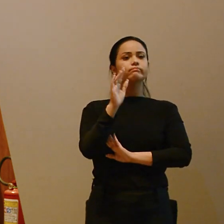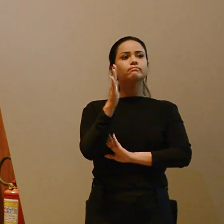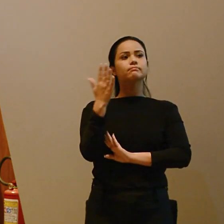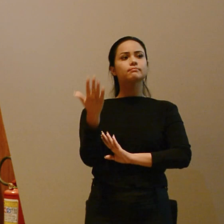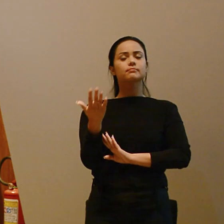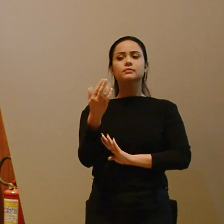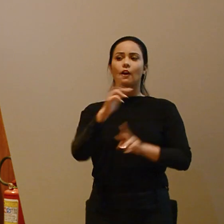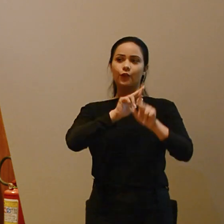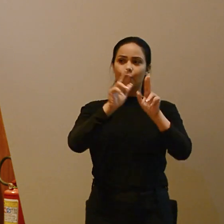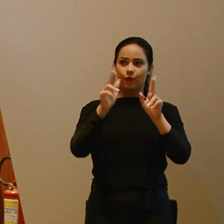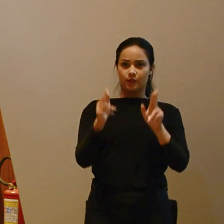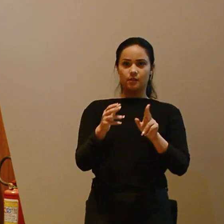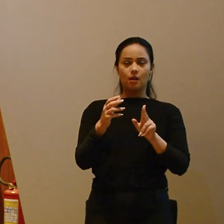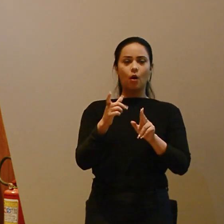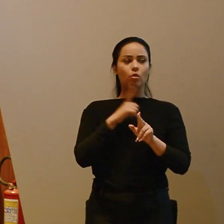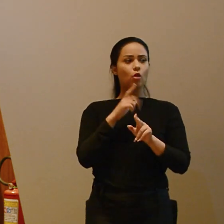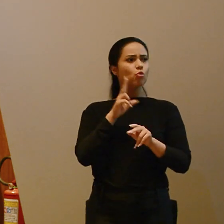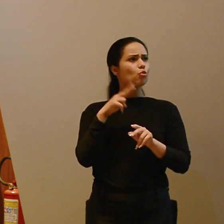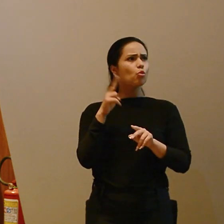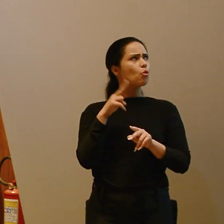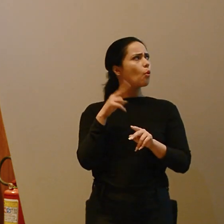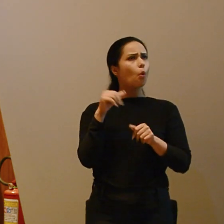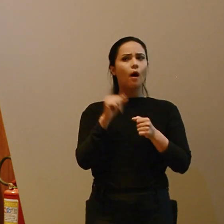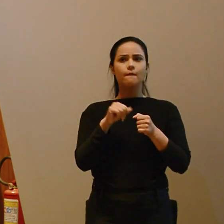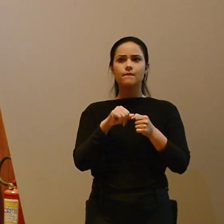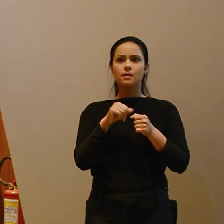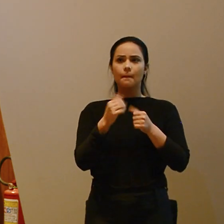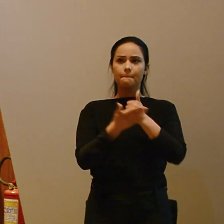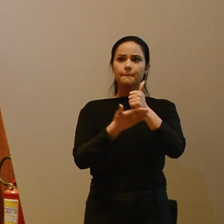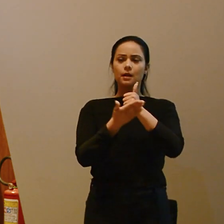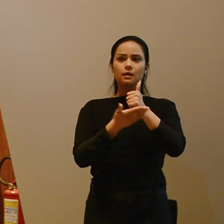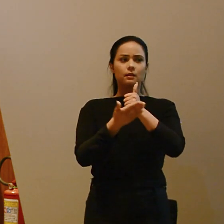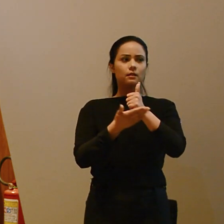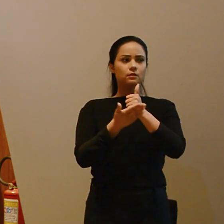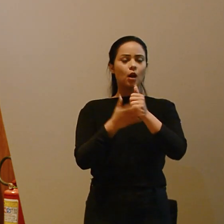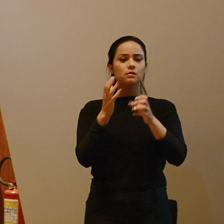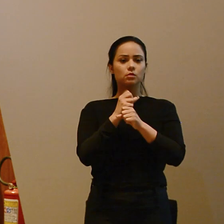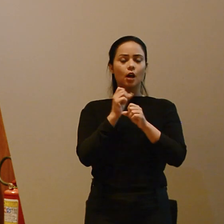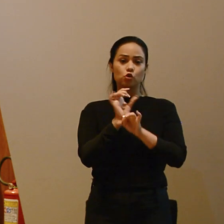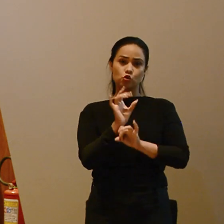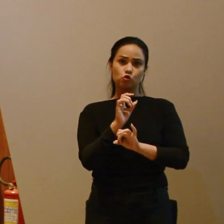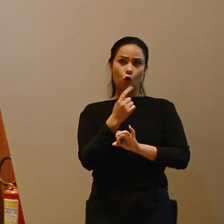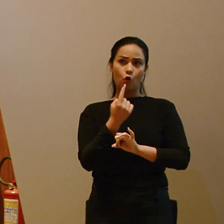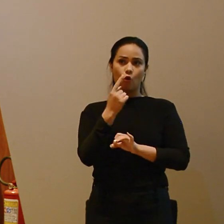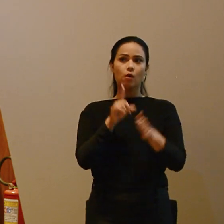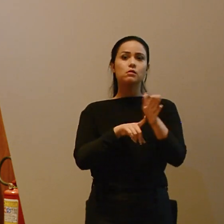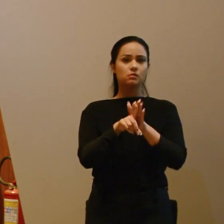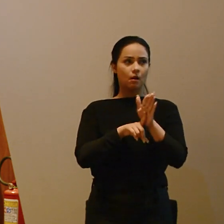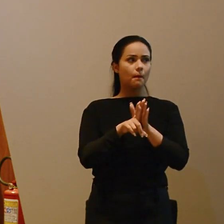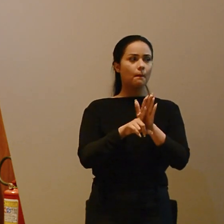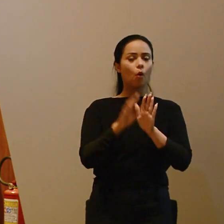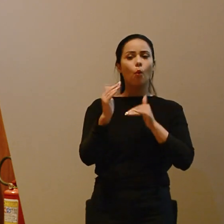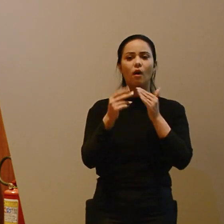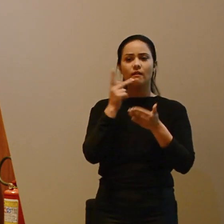Então, a avaliação audiológica infantil ela nunca vai poder ser feita baseada no resultado de apenas um exame. Então, quando a